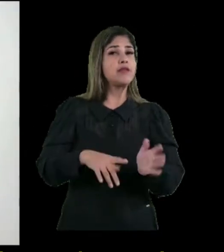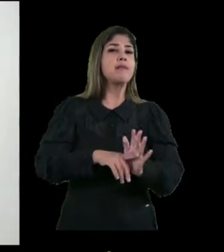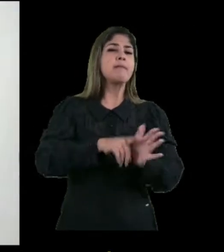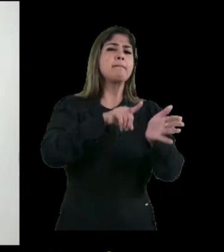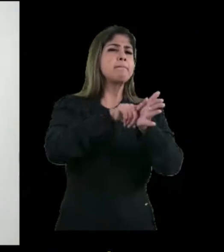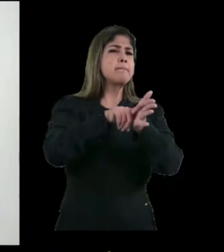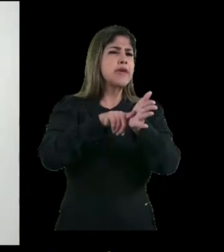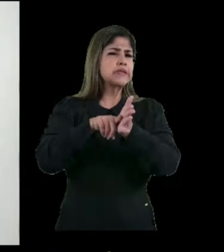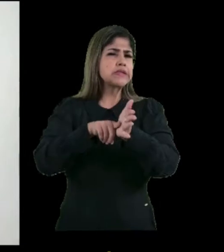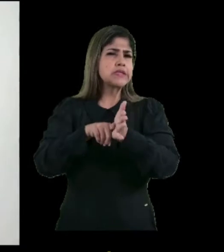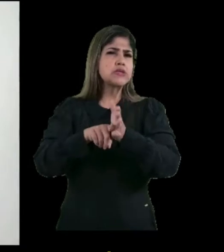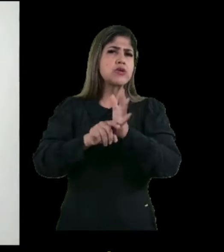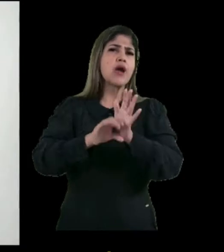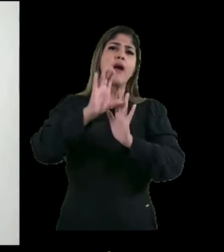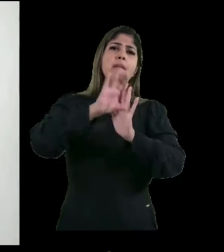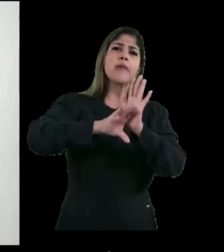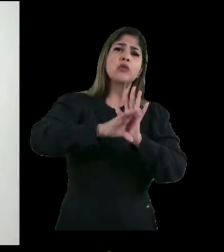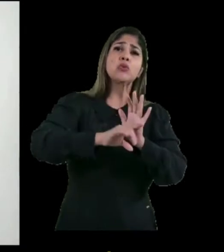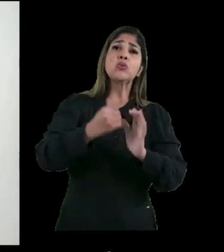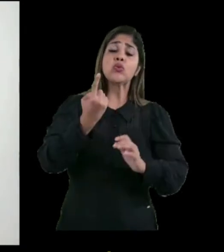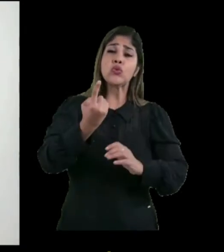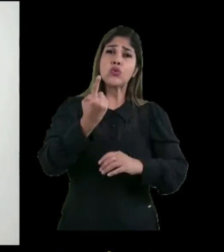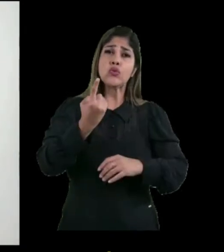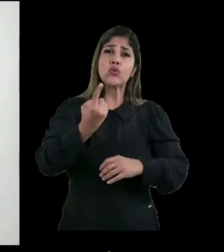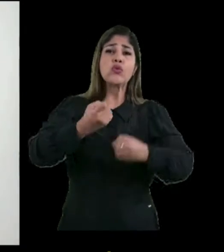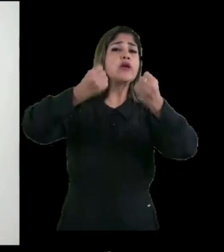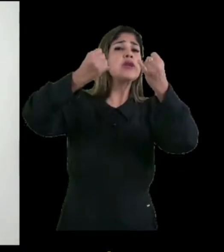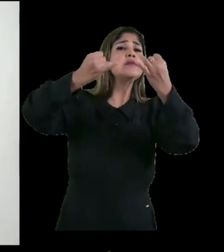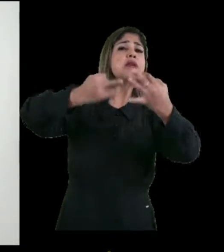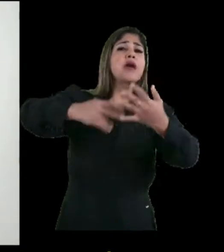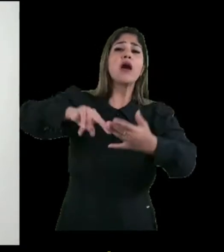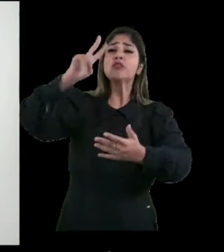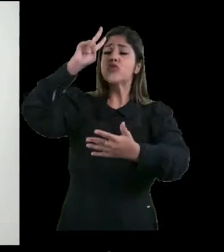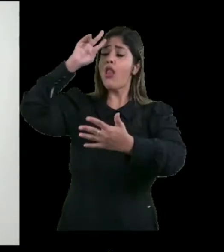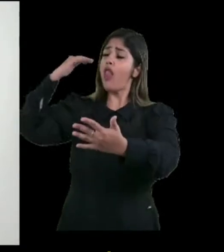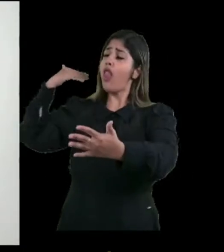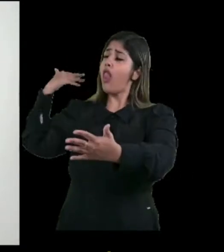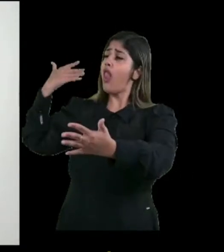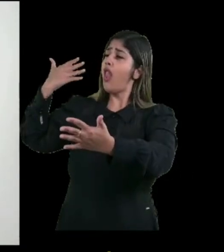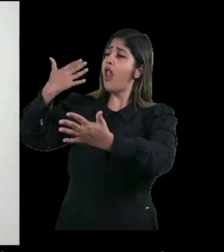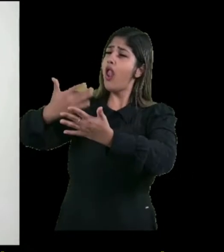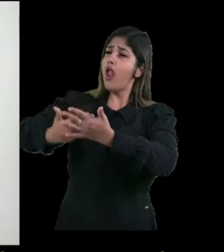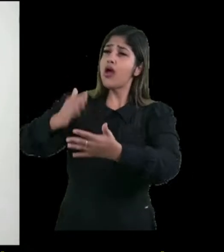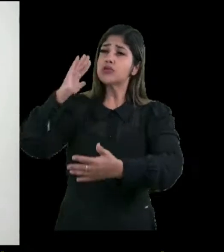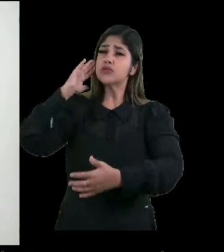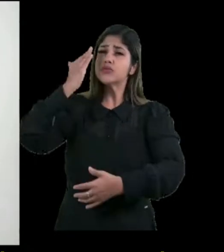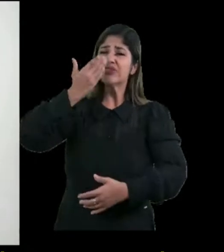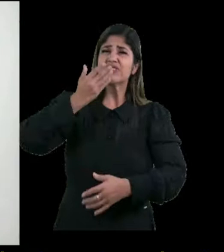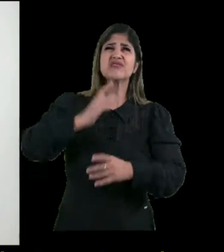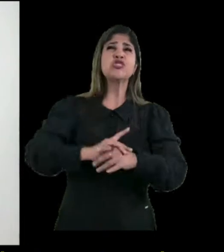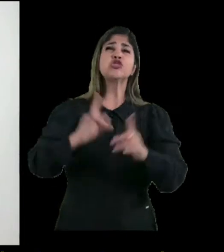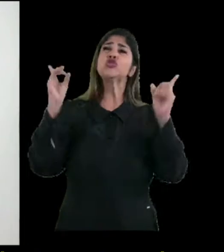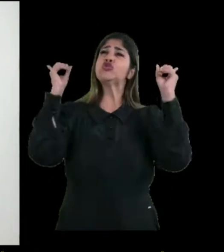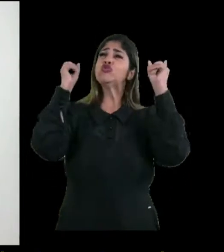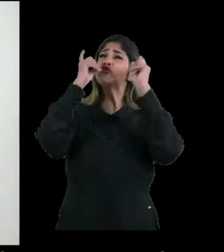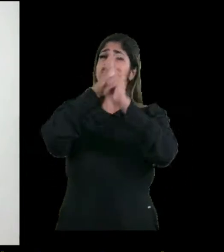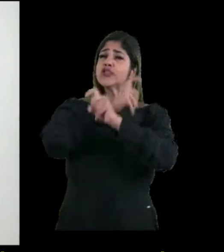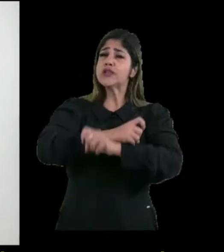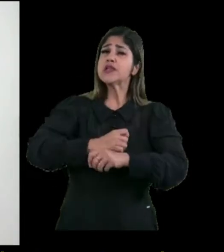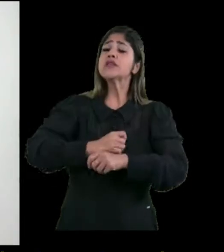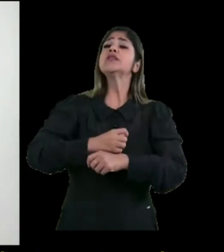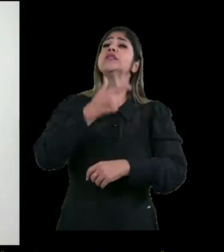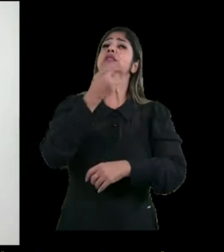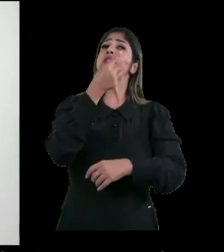pesquisa. No capítulo 1, comentamos sobre a surdo-cegueira na espiral do tempo. Seria complexo demais